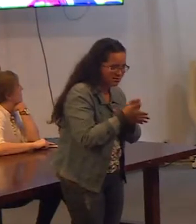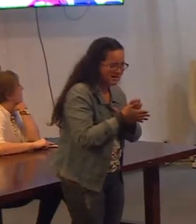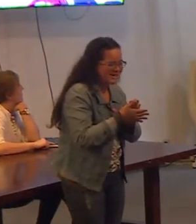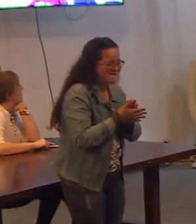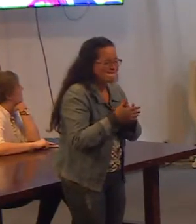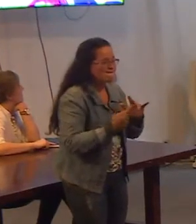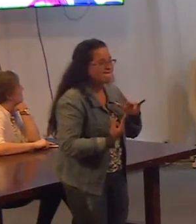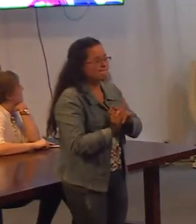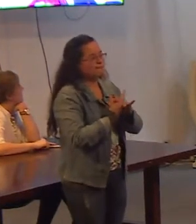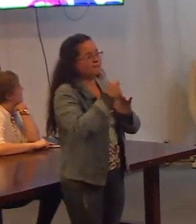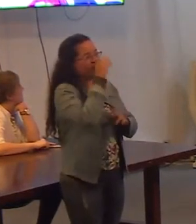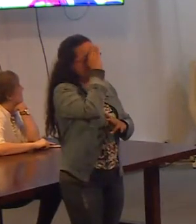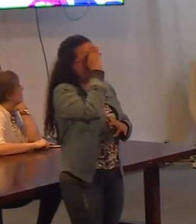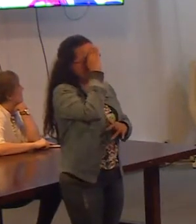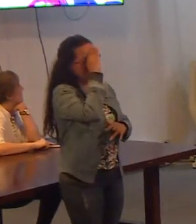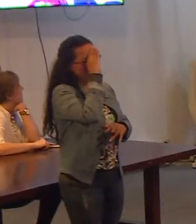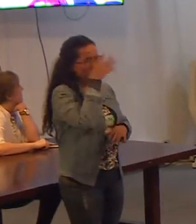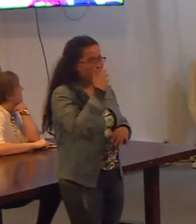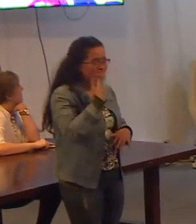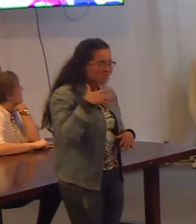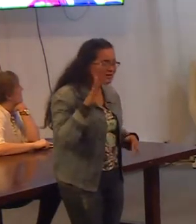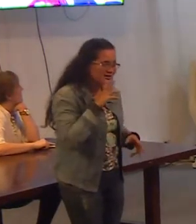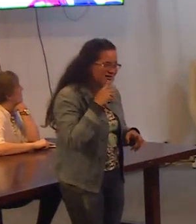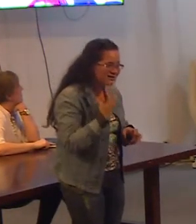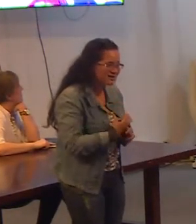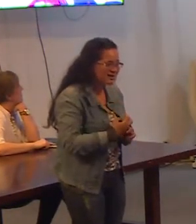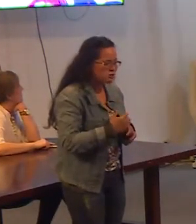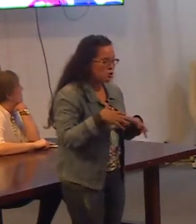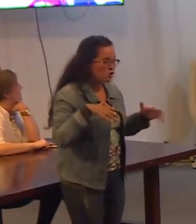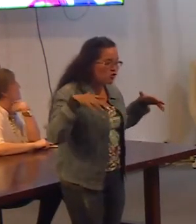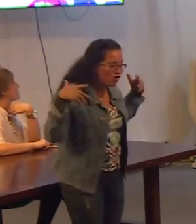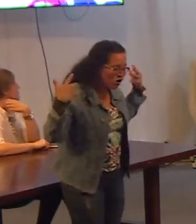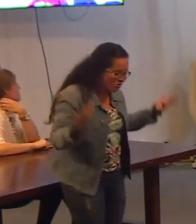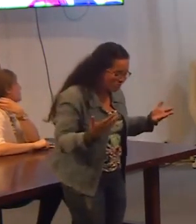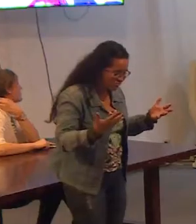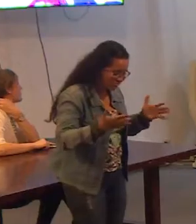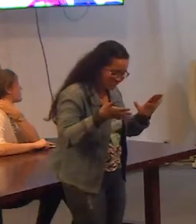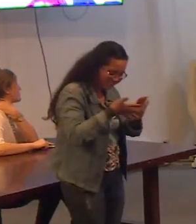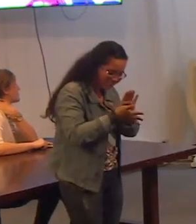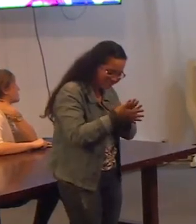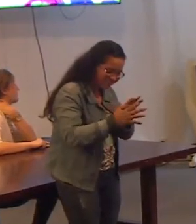duda aún más grande. ¿Cómo unimos toda esta información?